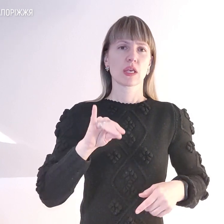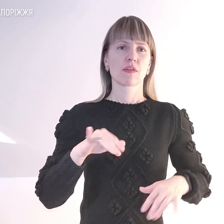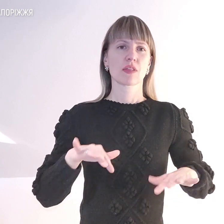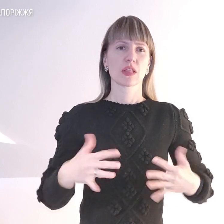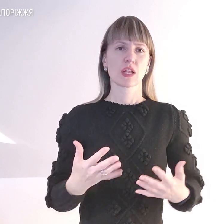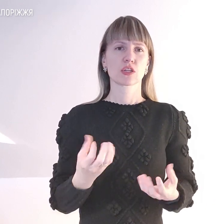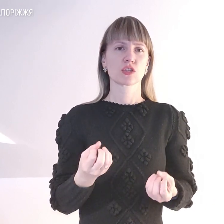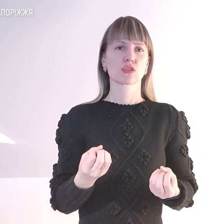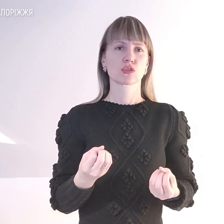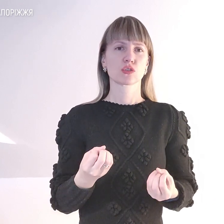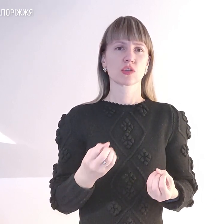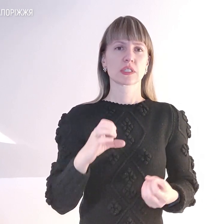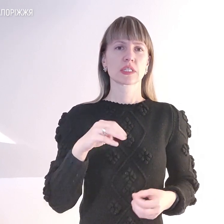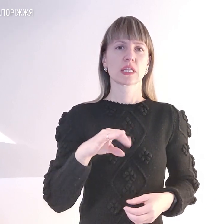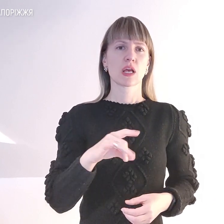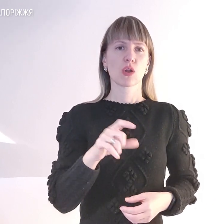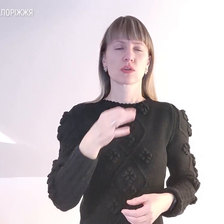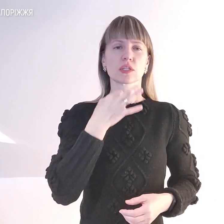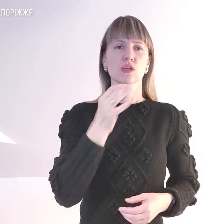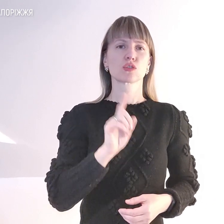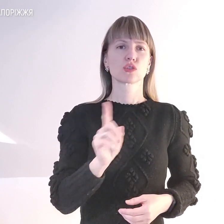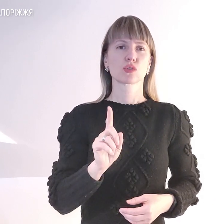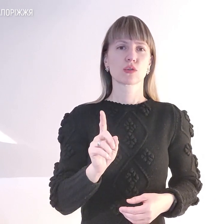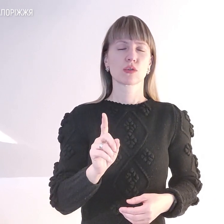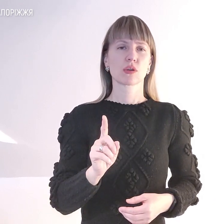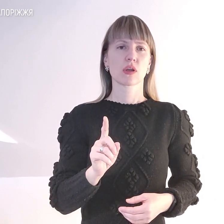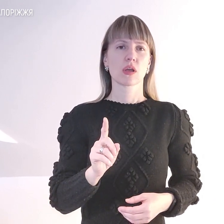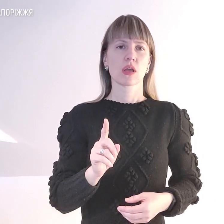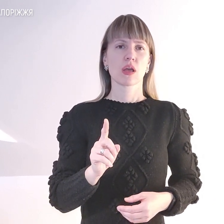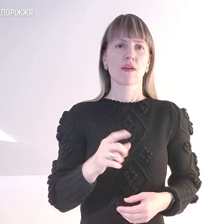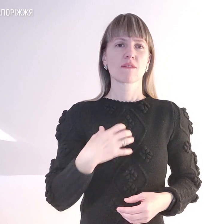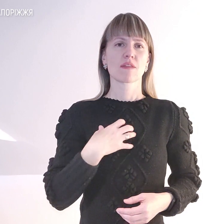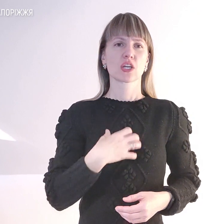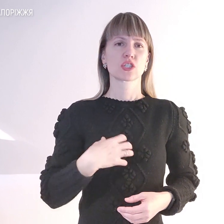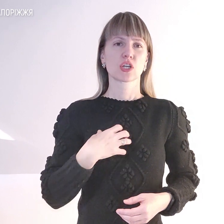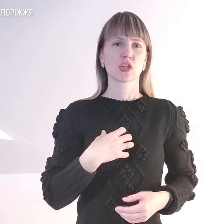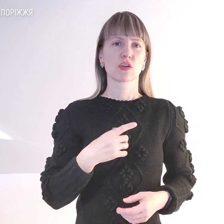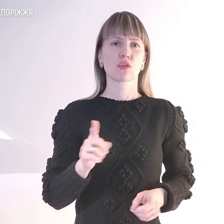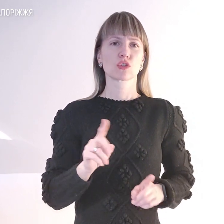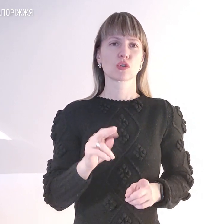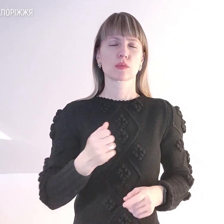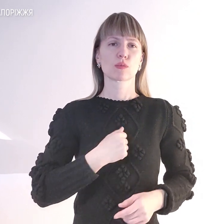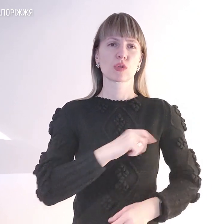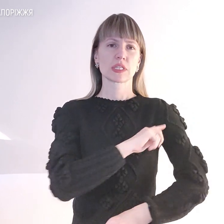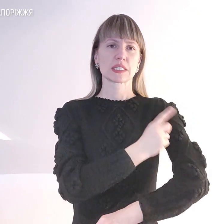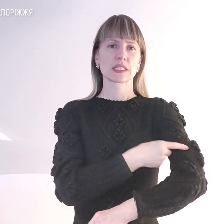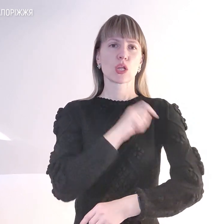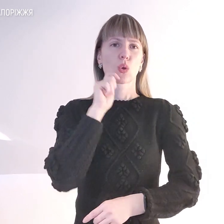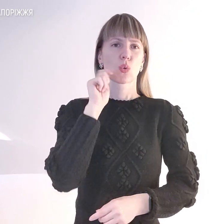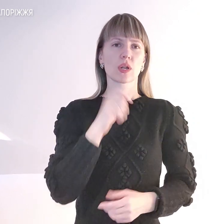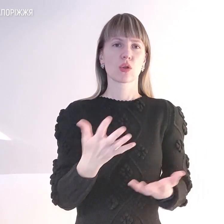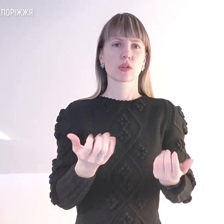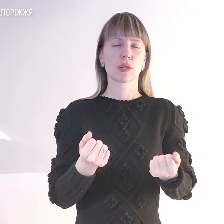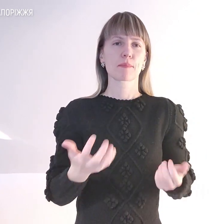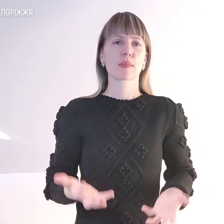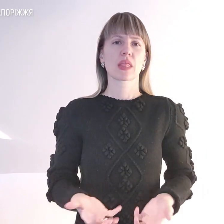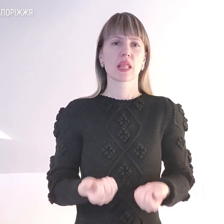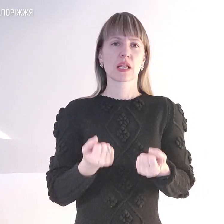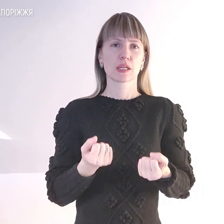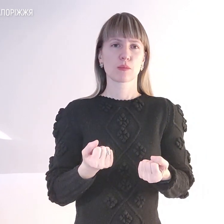того, Олександр Старух зазначив, що надзвичайно важливо, аби Збройні Сили України отримували підтримку